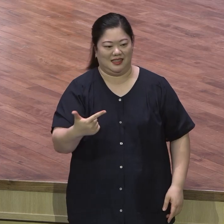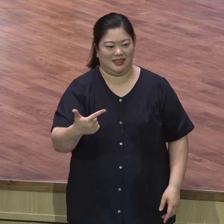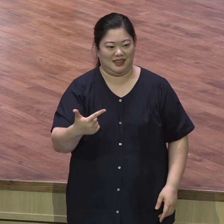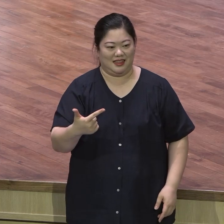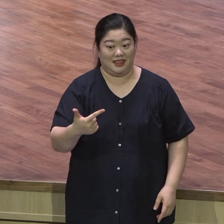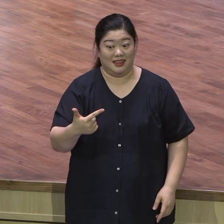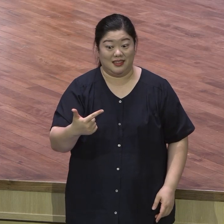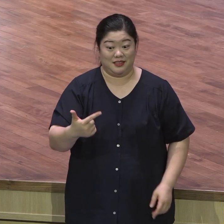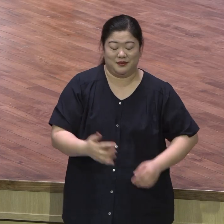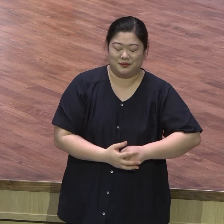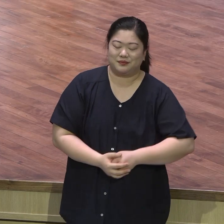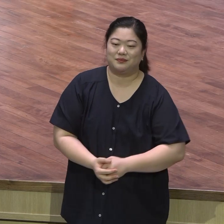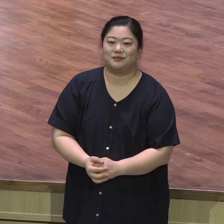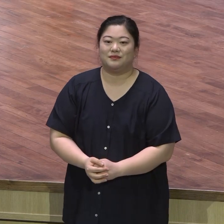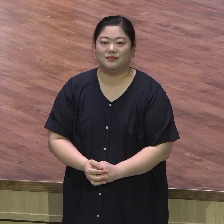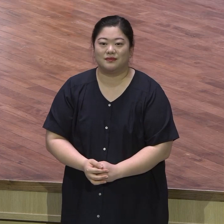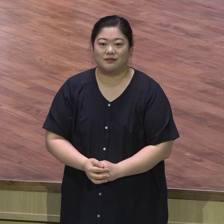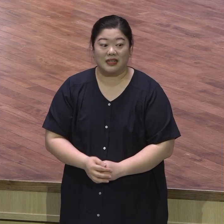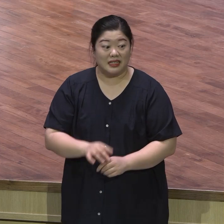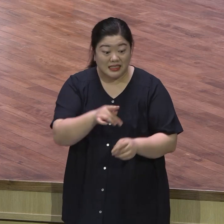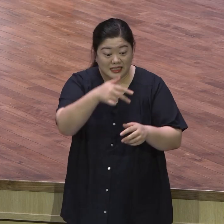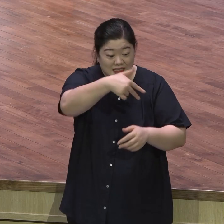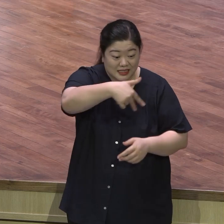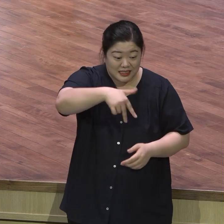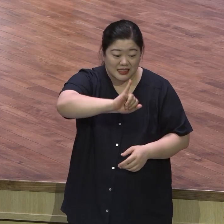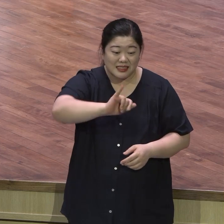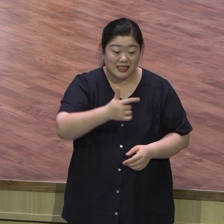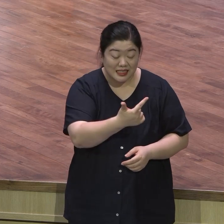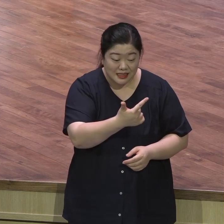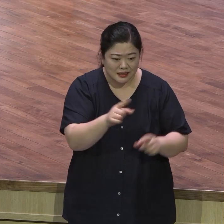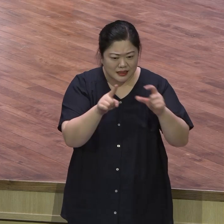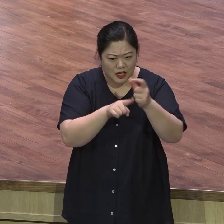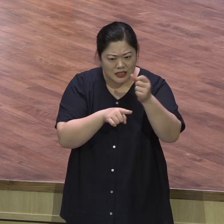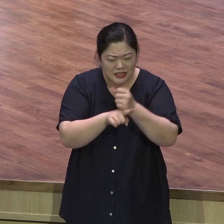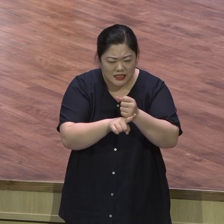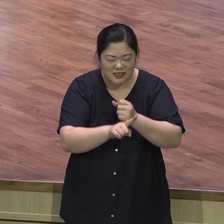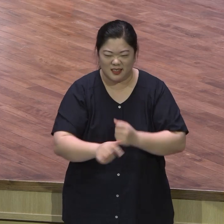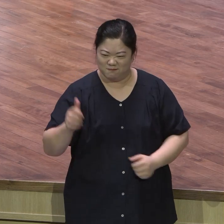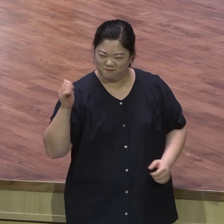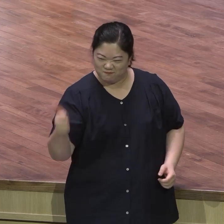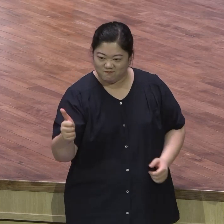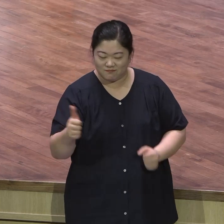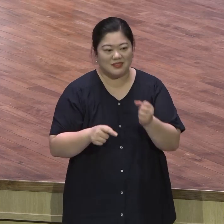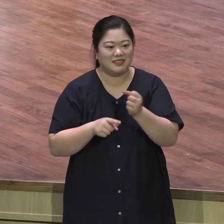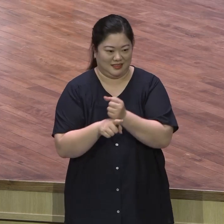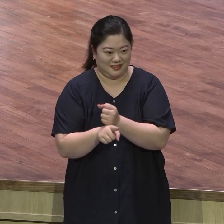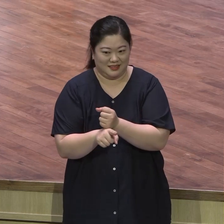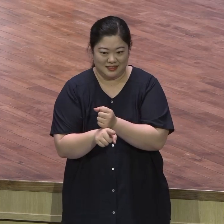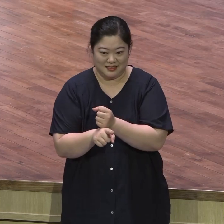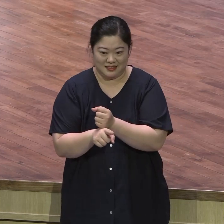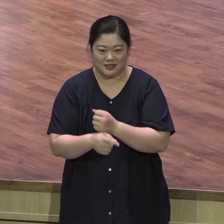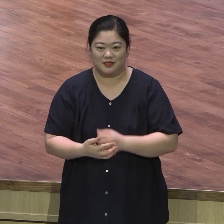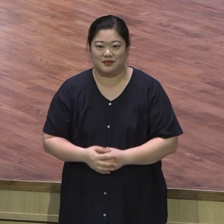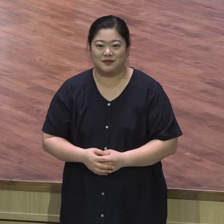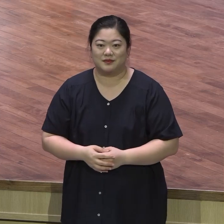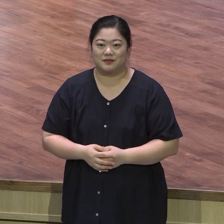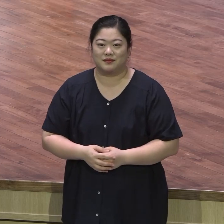찐이에요 이걸 최고 아주 좋은 그런 뜻이에요 찐 그러니까 아이들이